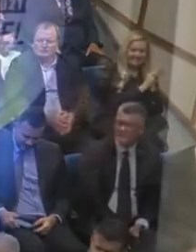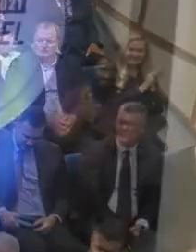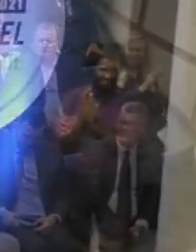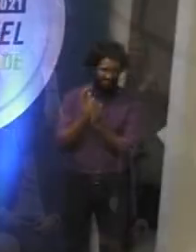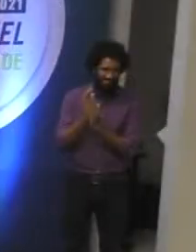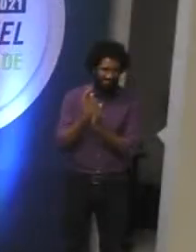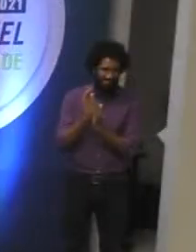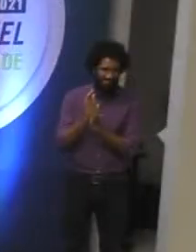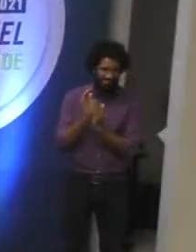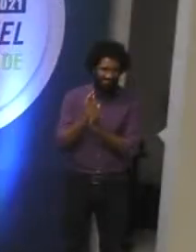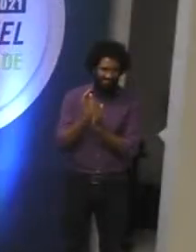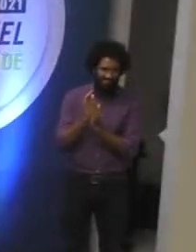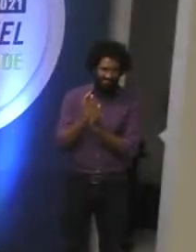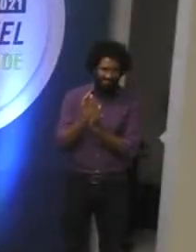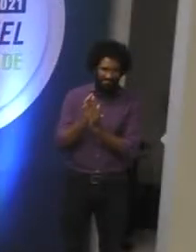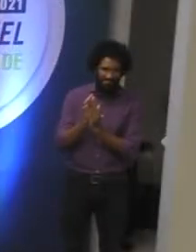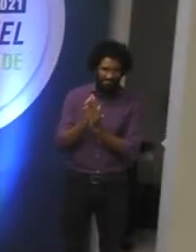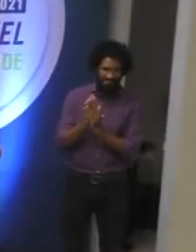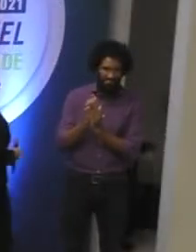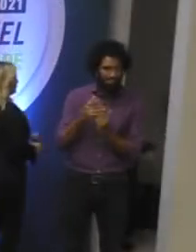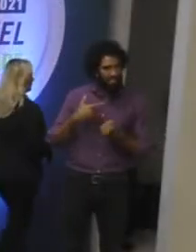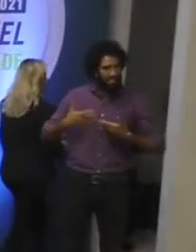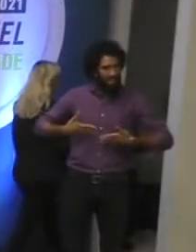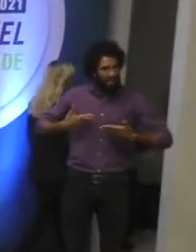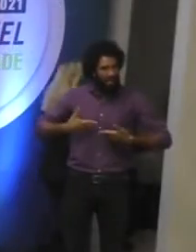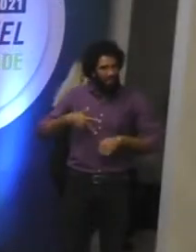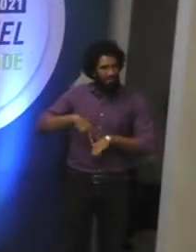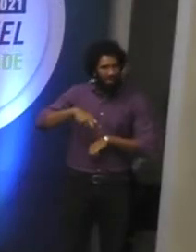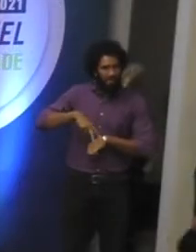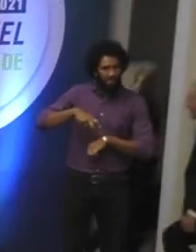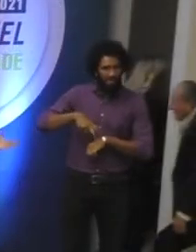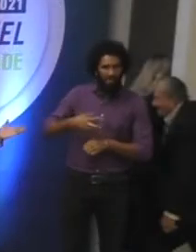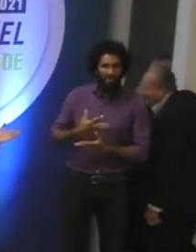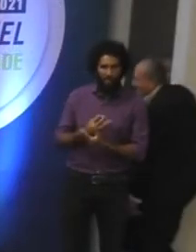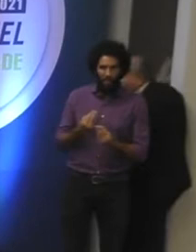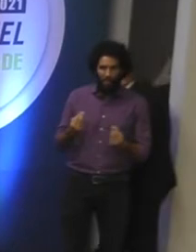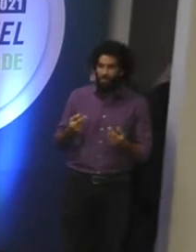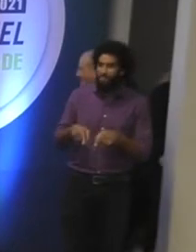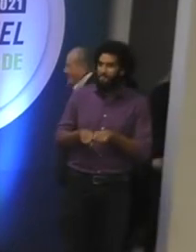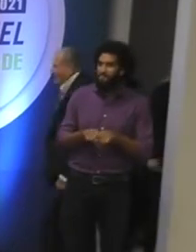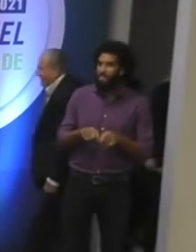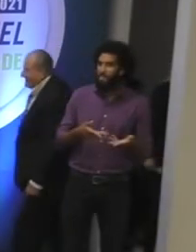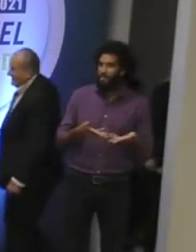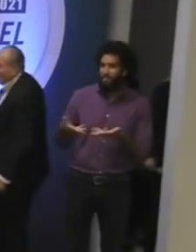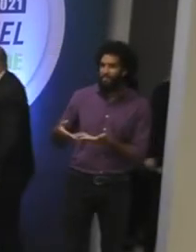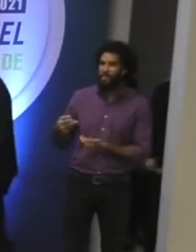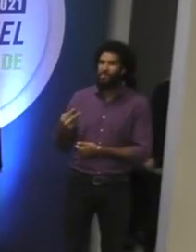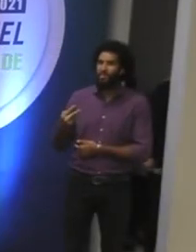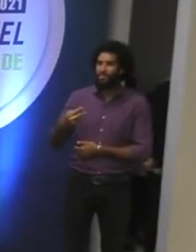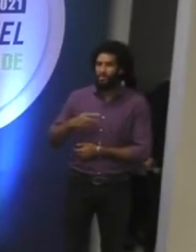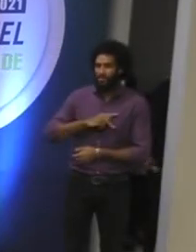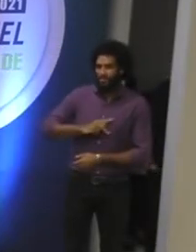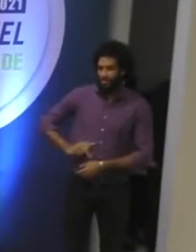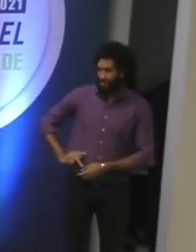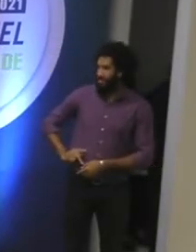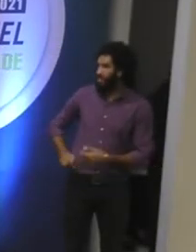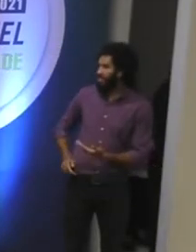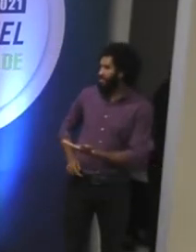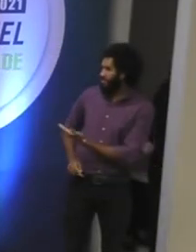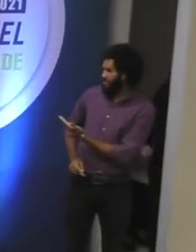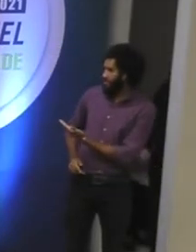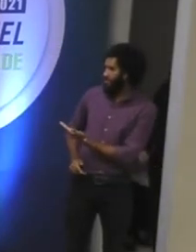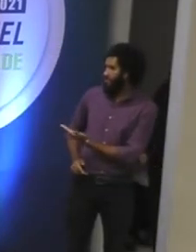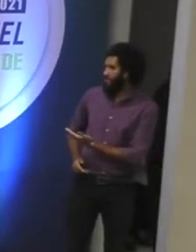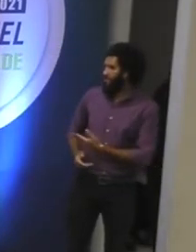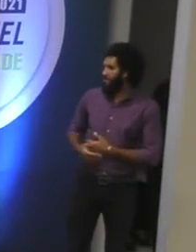Parabéns a Ser Missões, vibrando bastante aqui dentro do auditório conosco, e convidamos o vice-presidente da Ser Missões, Diomedes Reck,